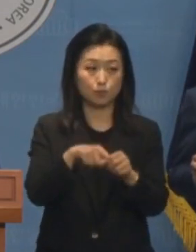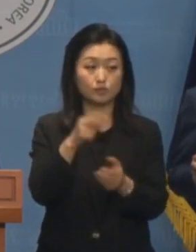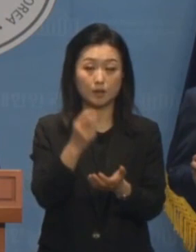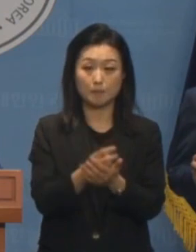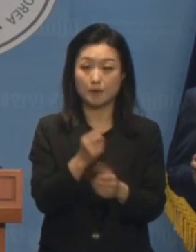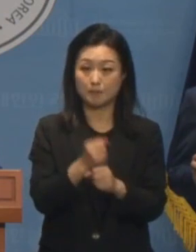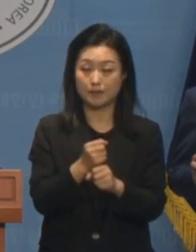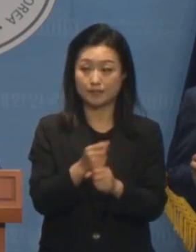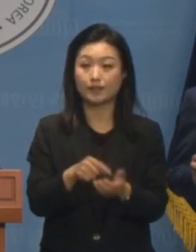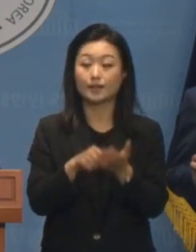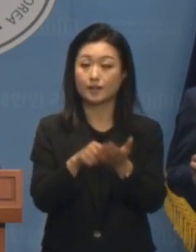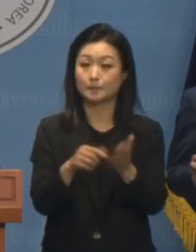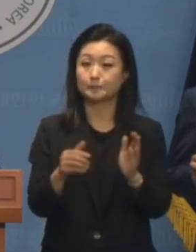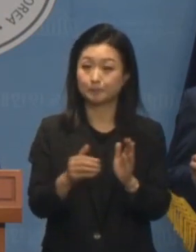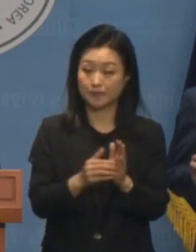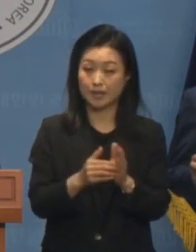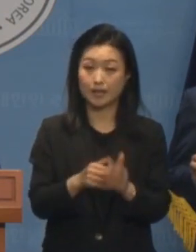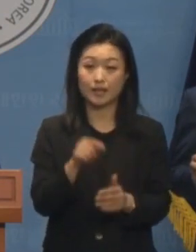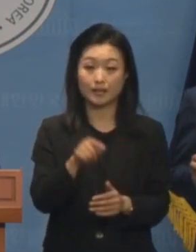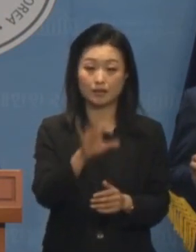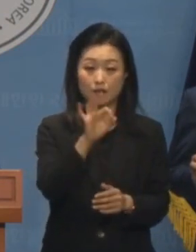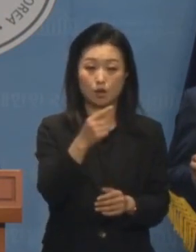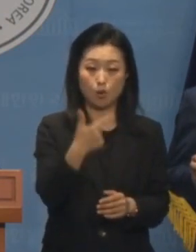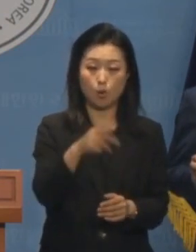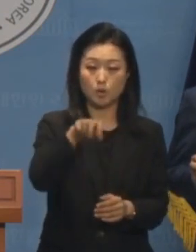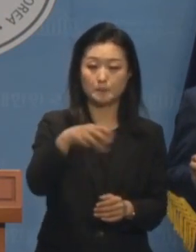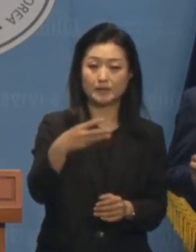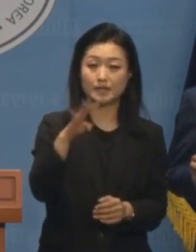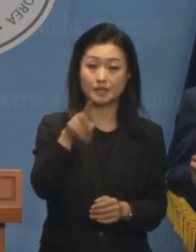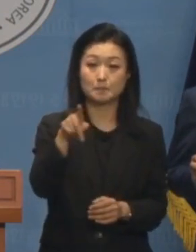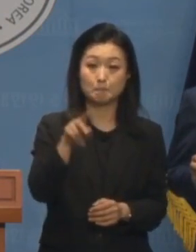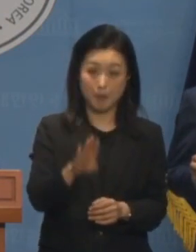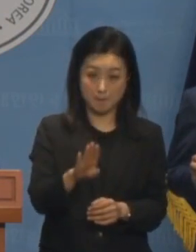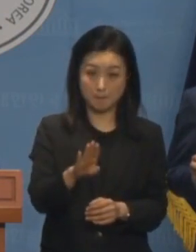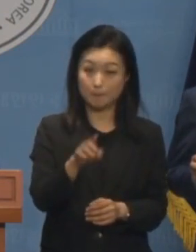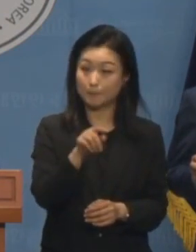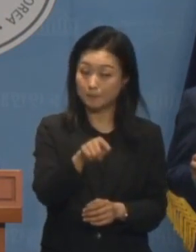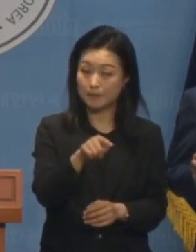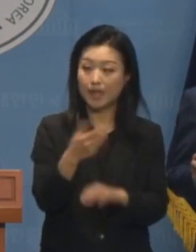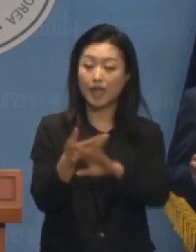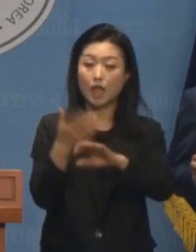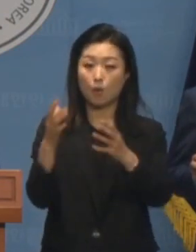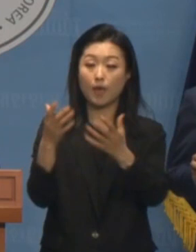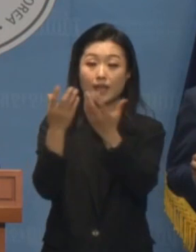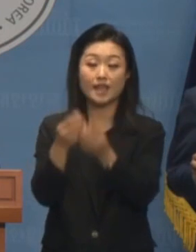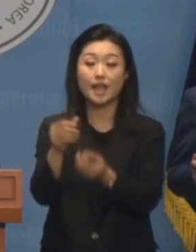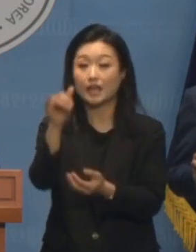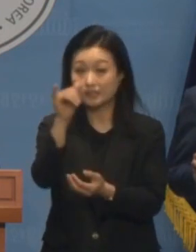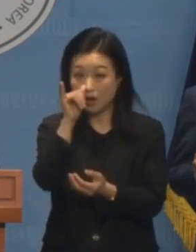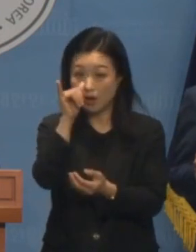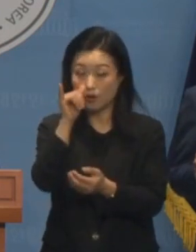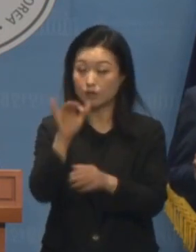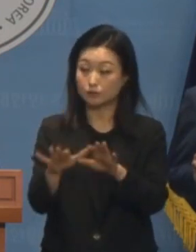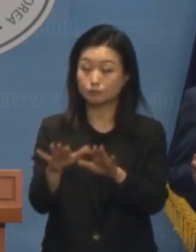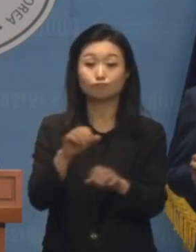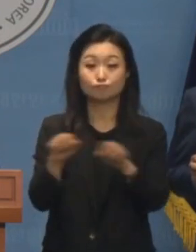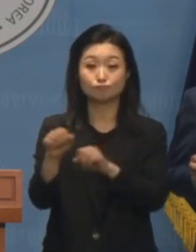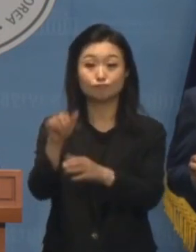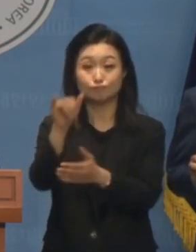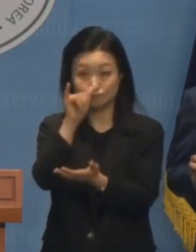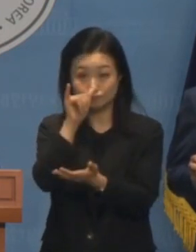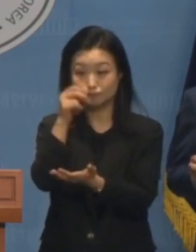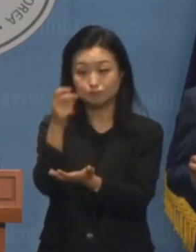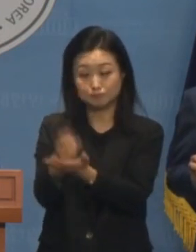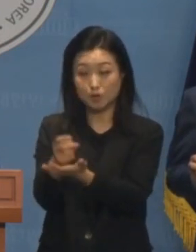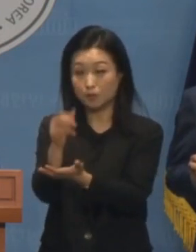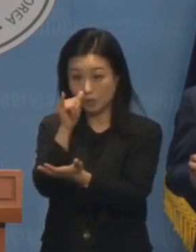하고 있습니다. 이 온플법은 이미 해외 여러 나라에서 도입해 시행하고 있는 내용으로